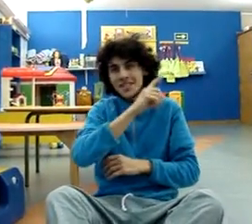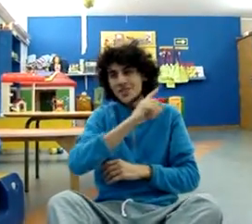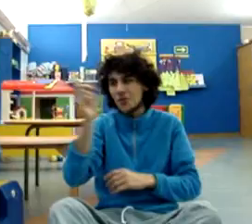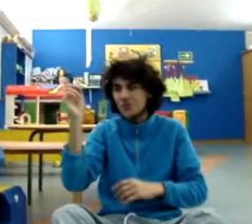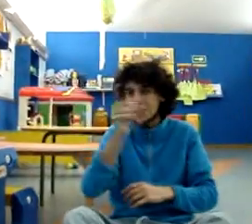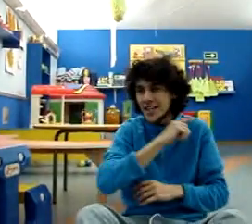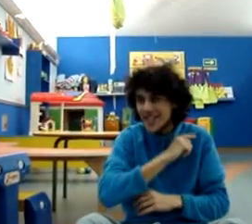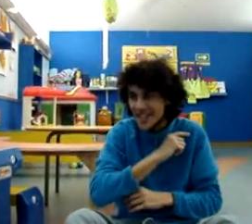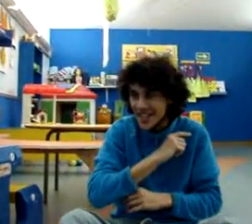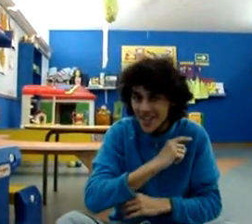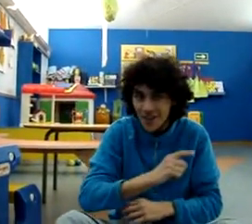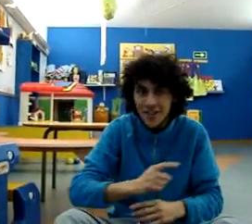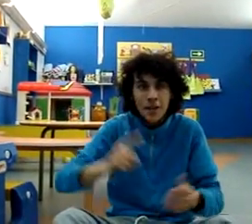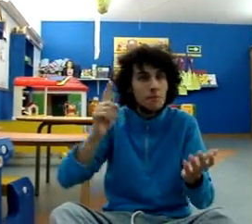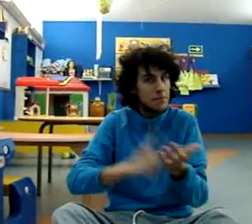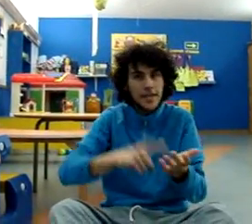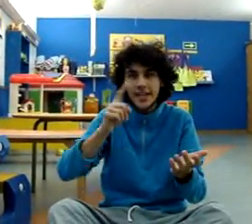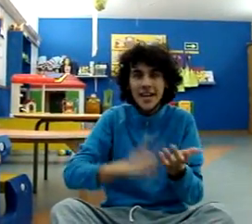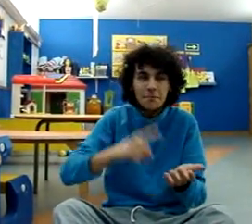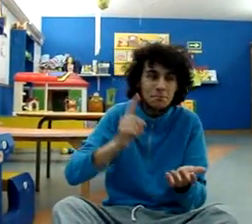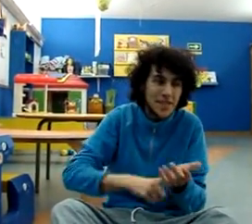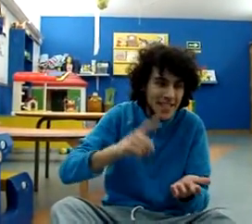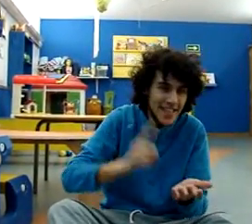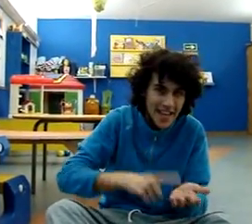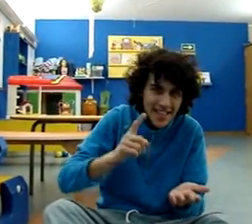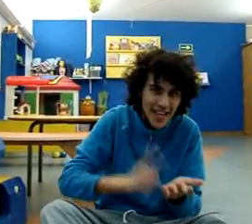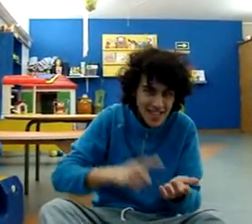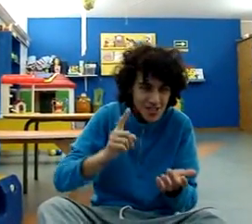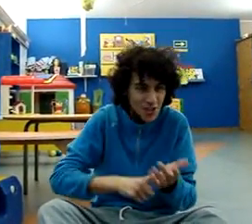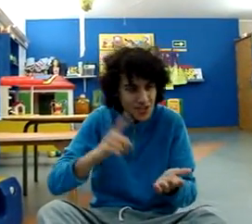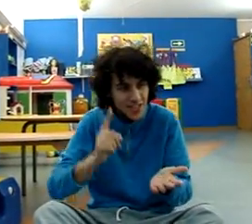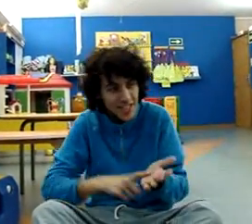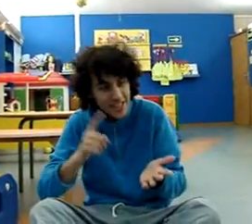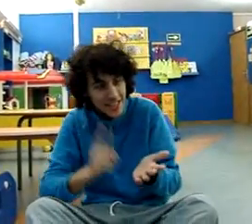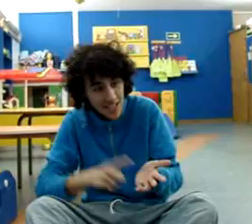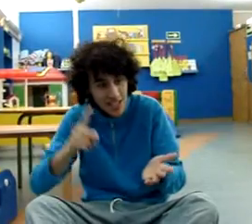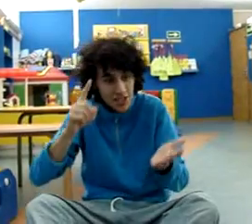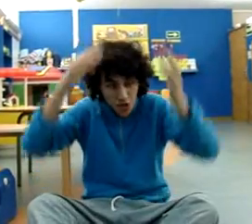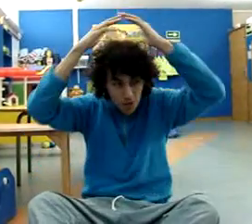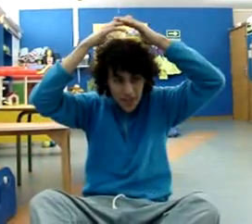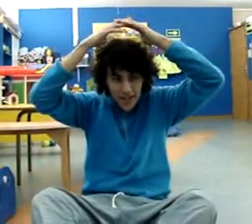paso frío. Pican, pican las gotitas sobre